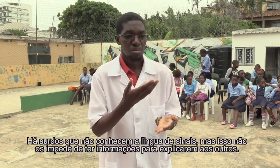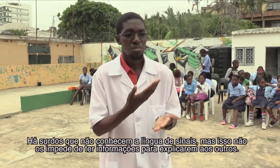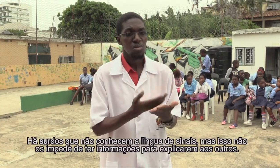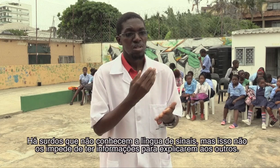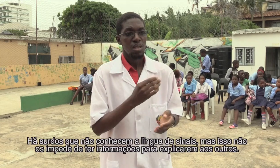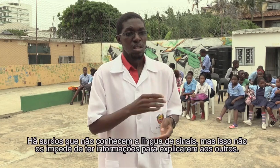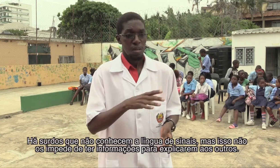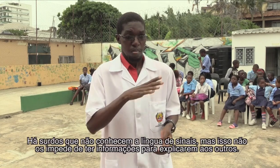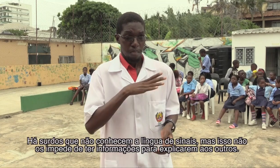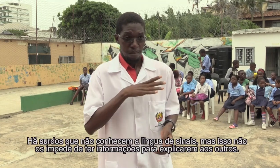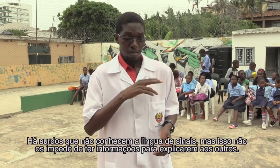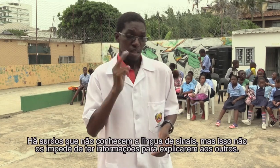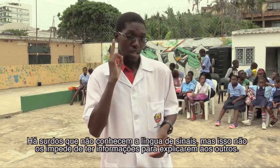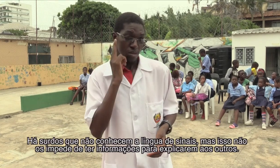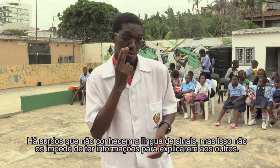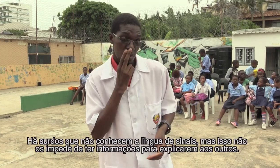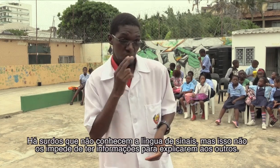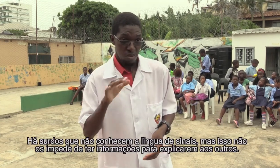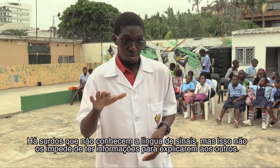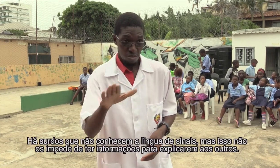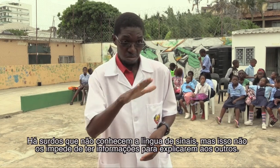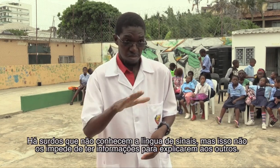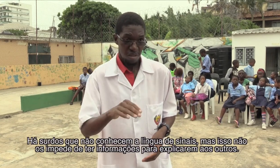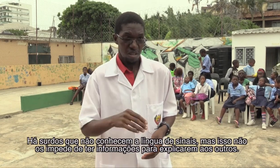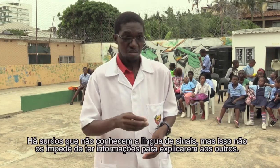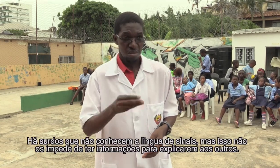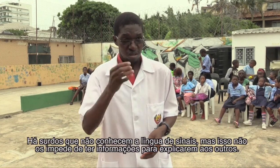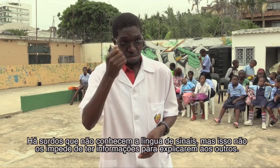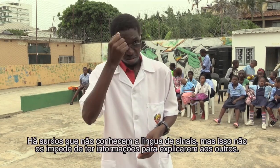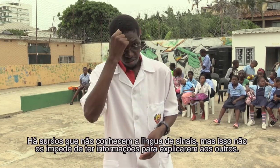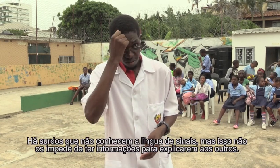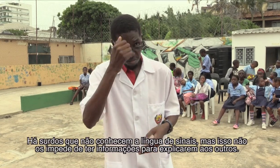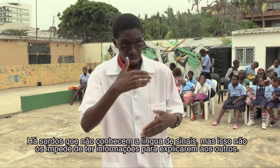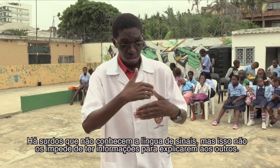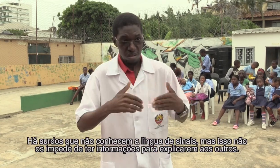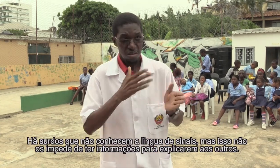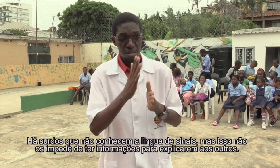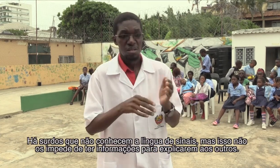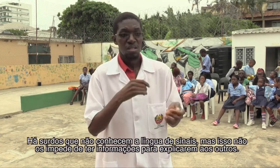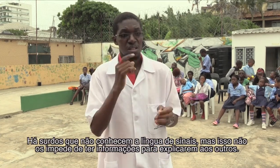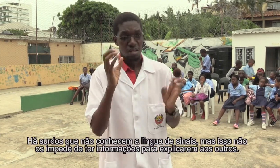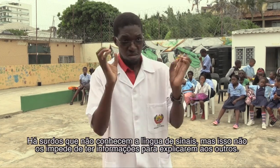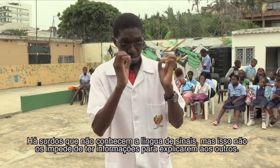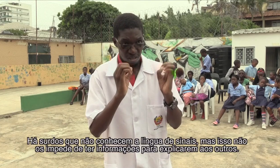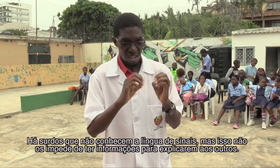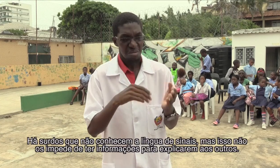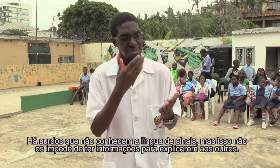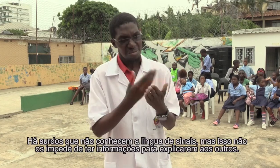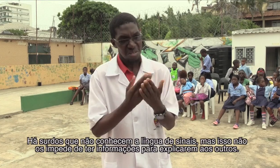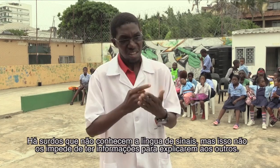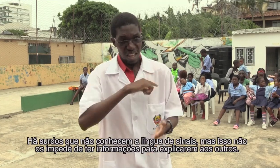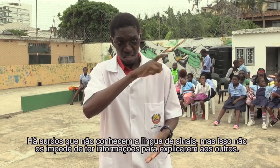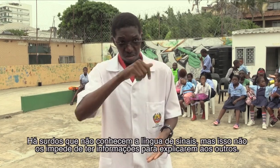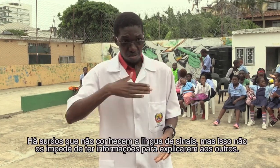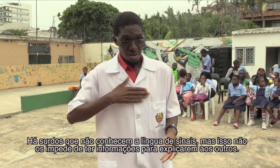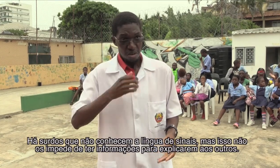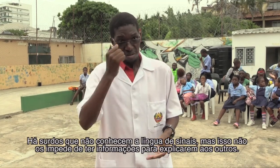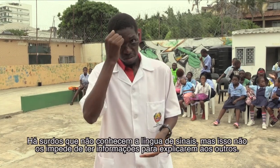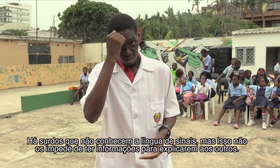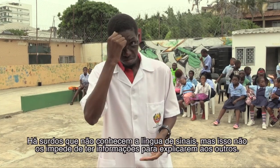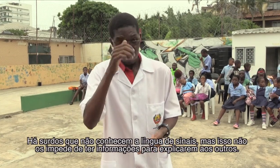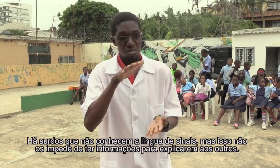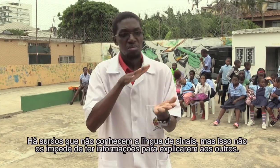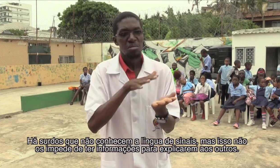Há surdos que não conhecem a língua de sinais, mas isso não o impede de ter informações